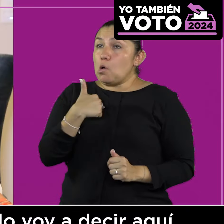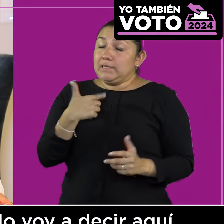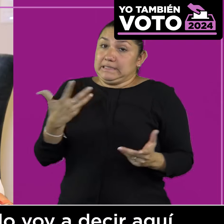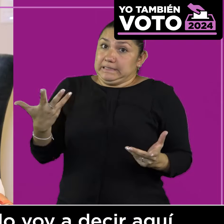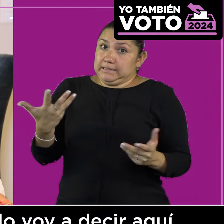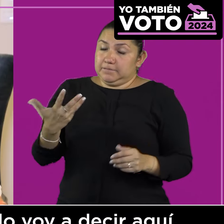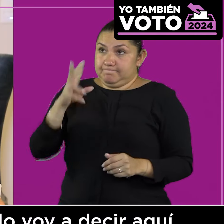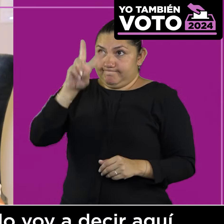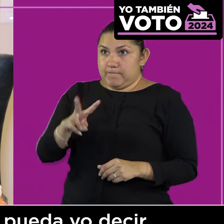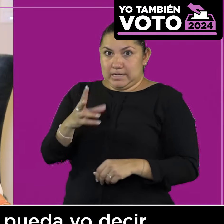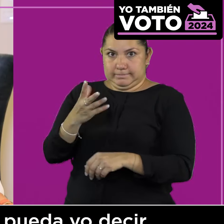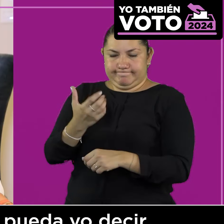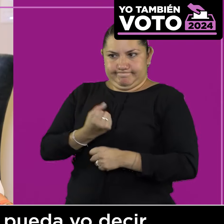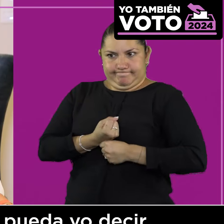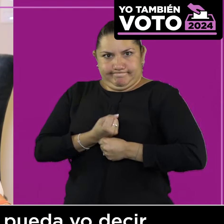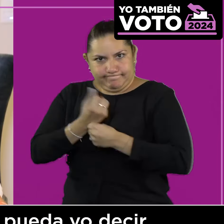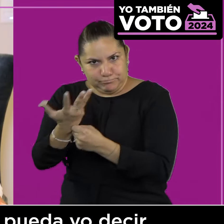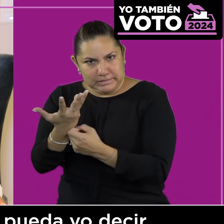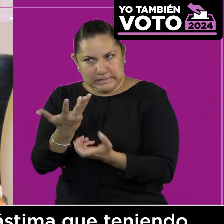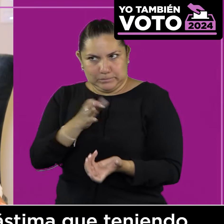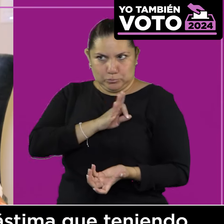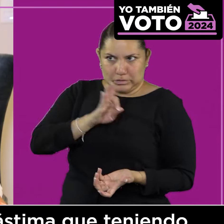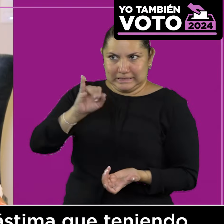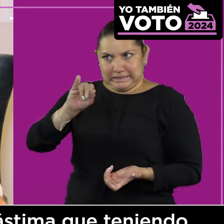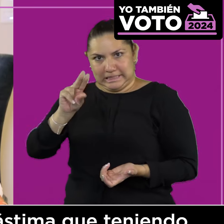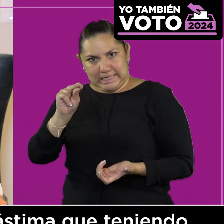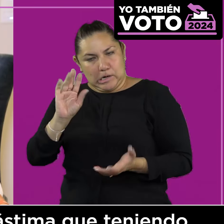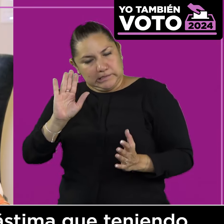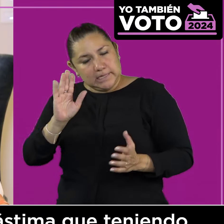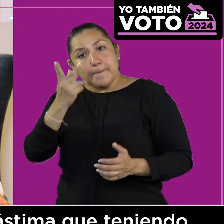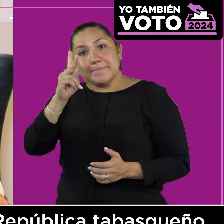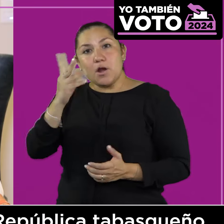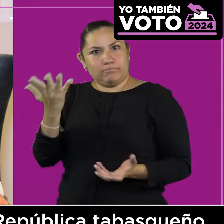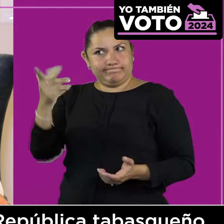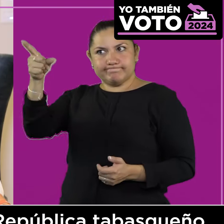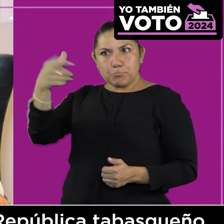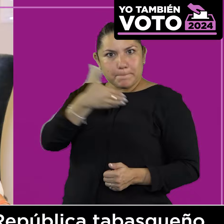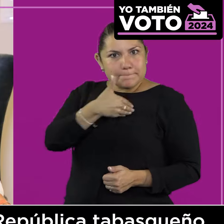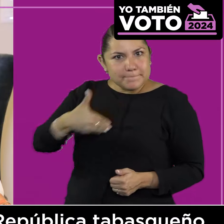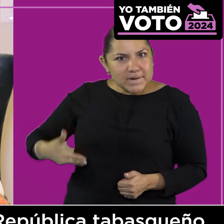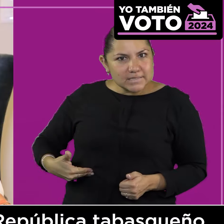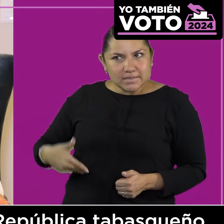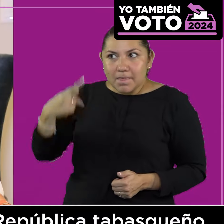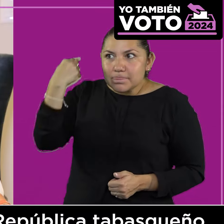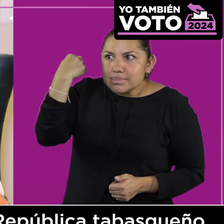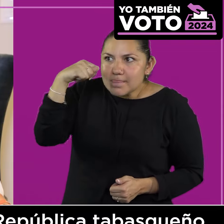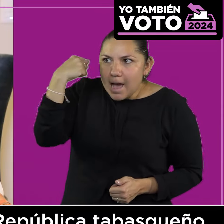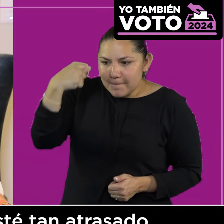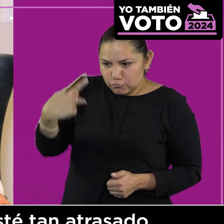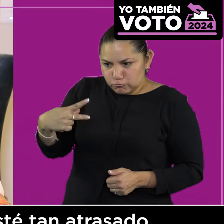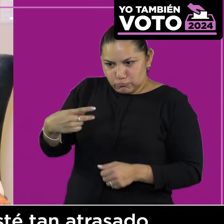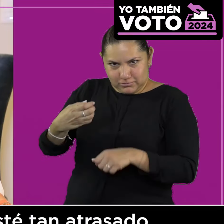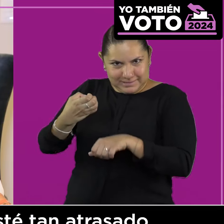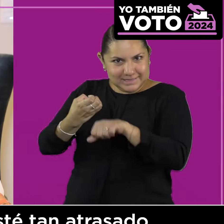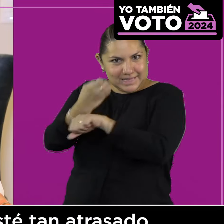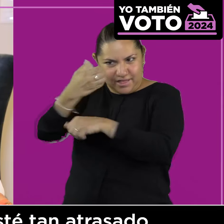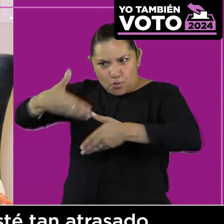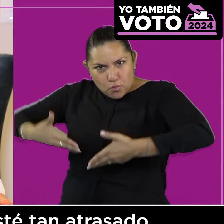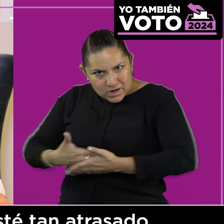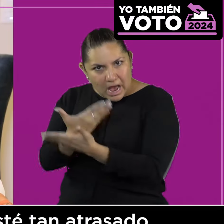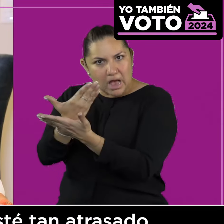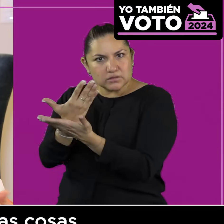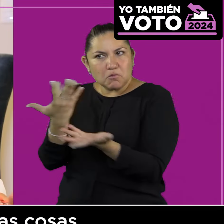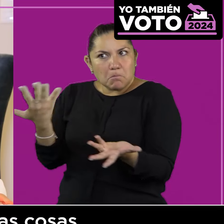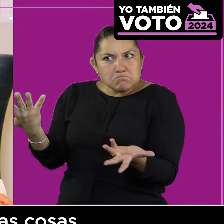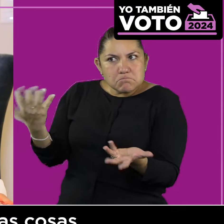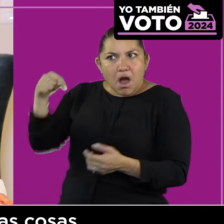y lo voy a decir aquí pues no sé si lo pueda yo decir pero que fue una lástima que teniendo un presidente de la república tabasqueño nuestro estado esté tan